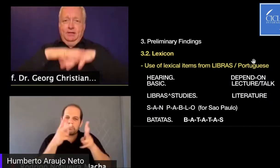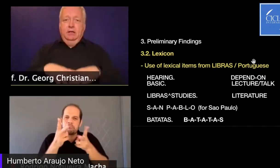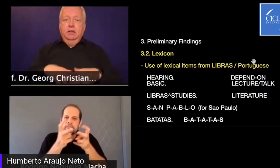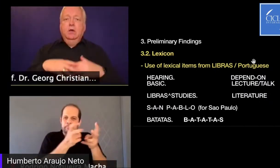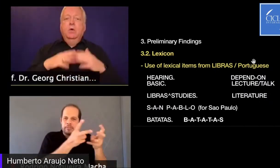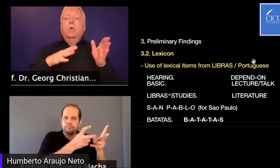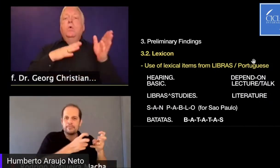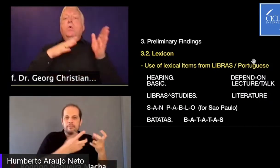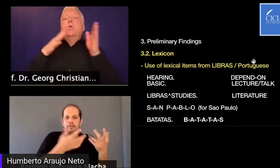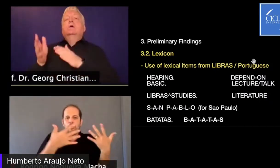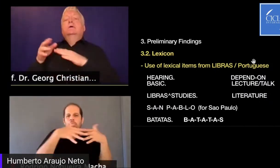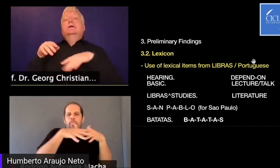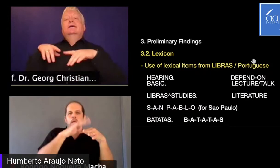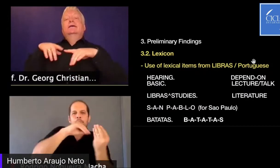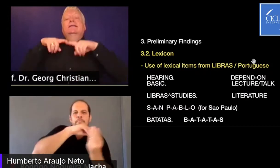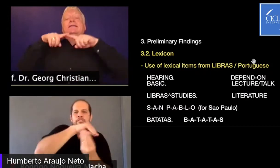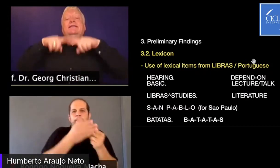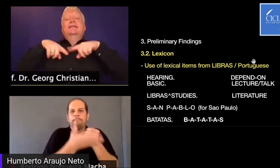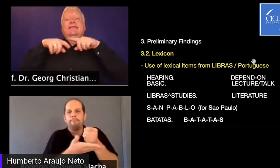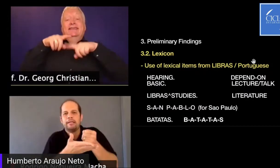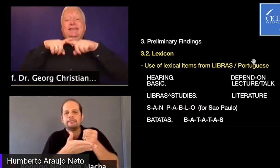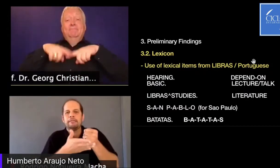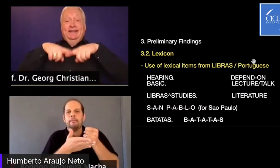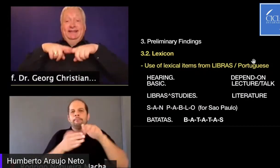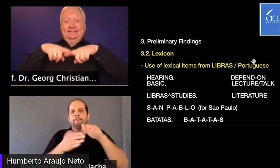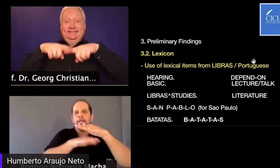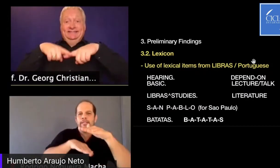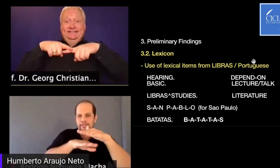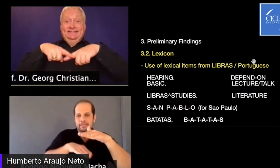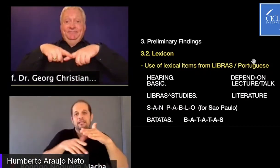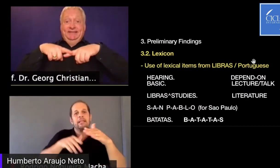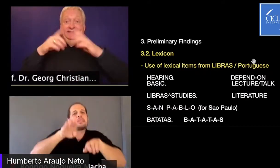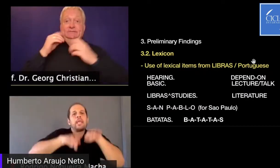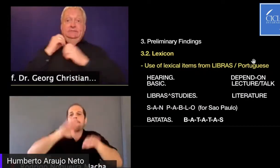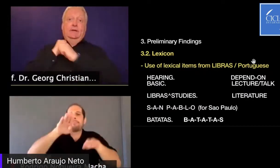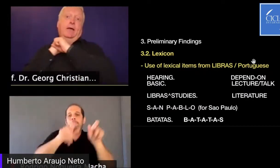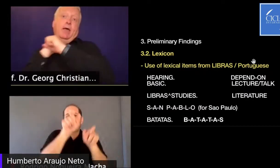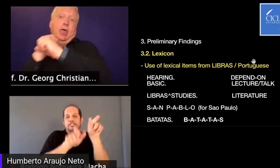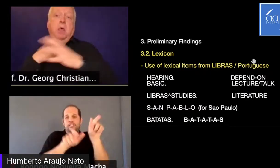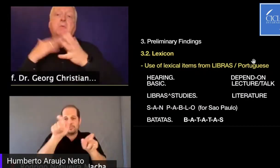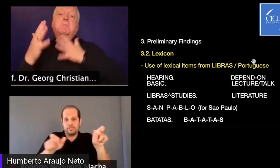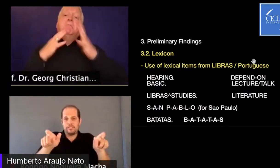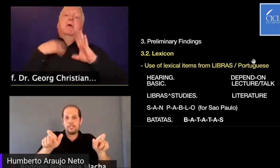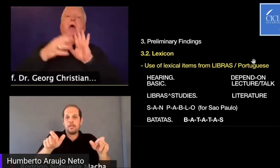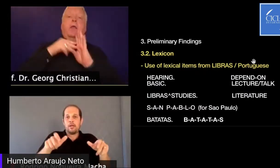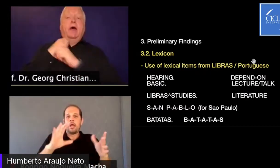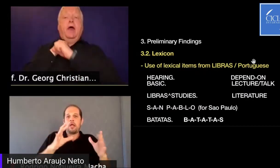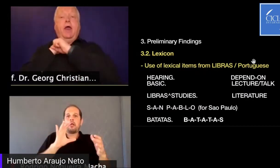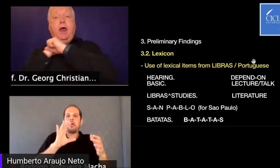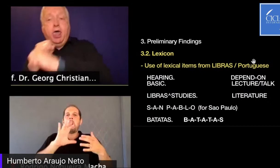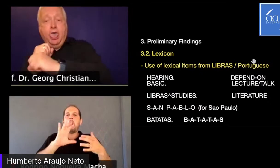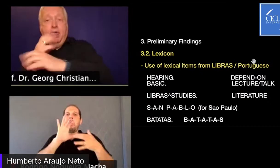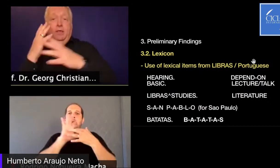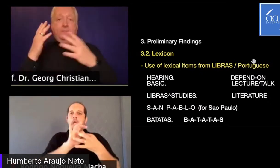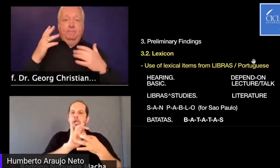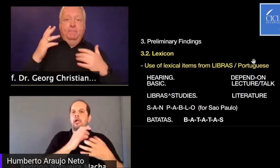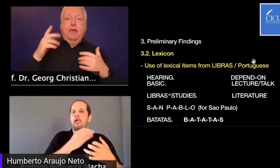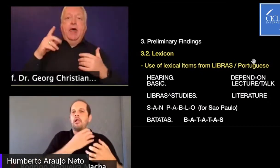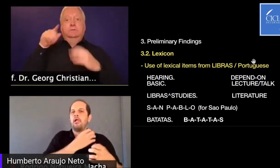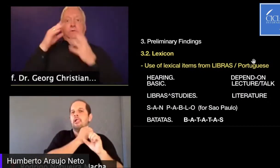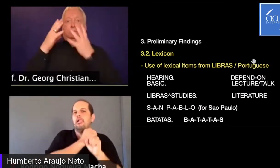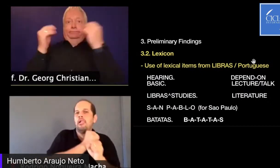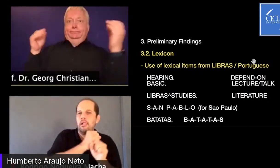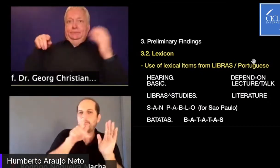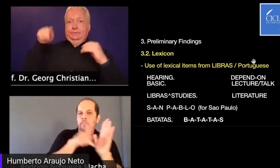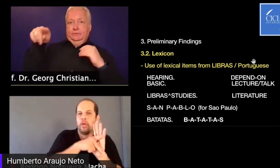gente observava algumas misturas aparecendo ali naquelas produções,